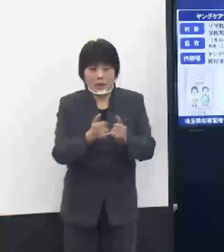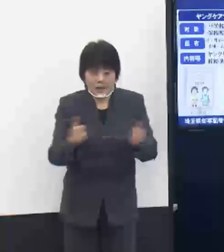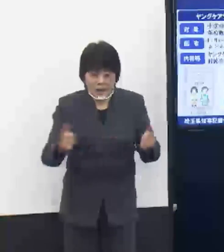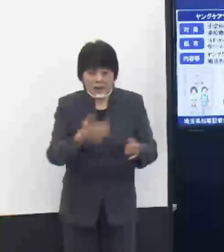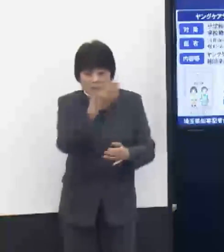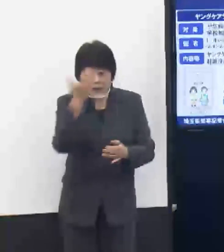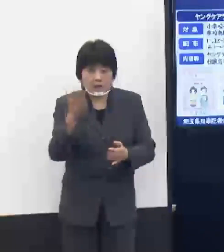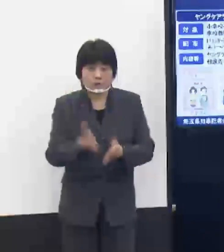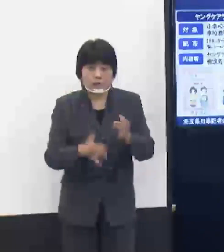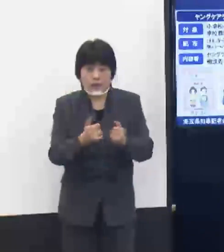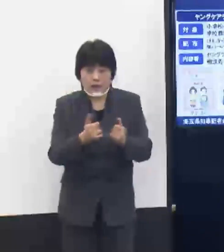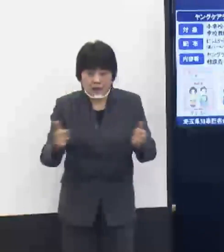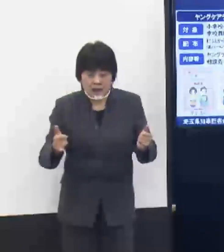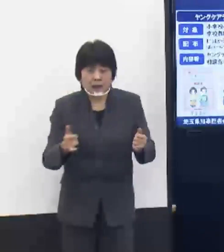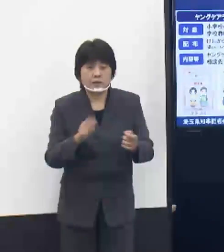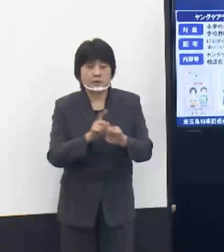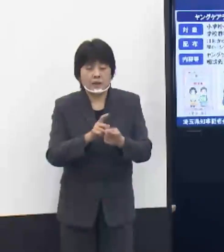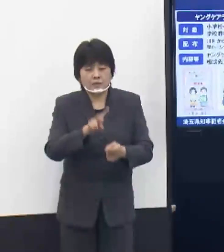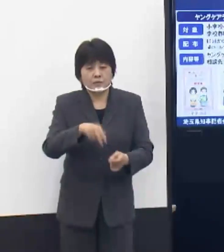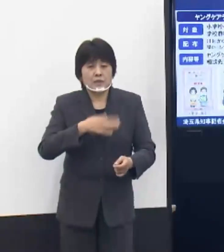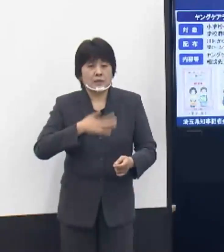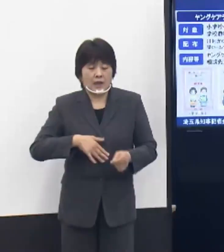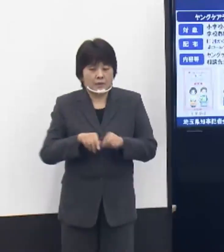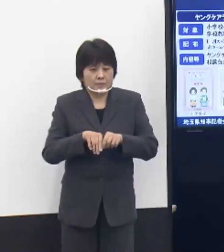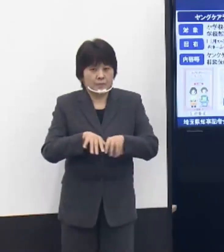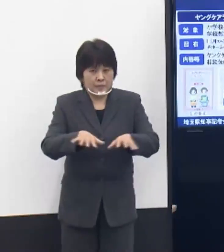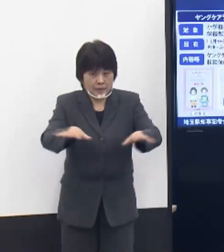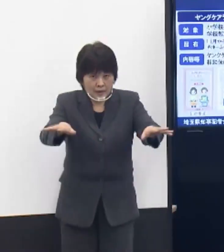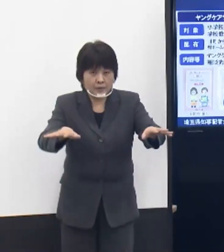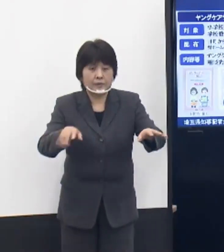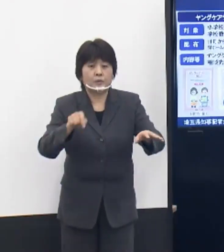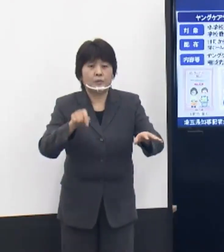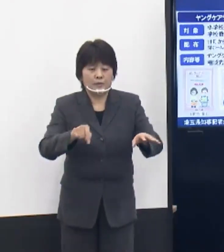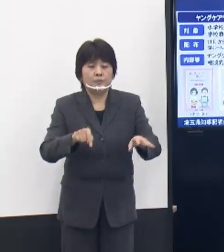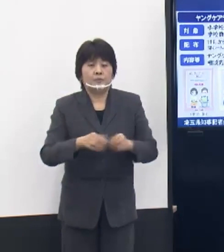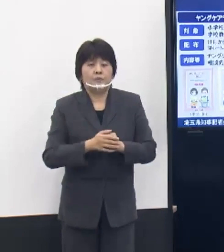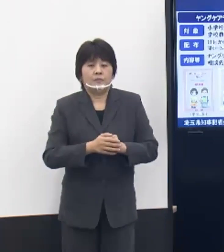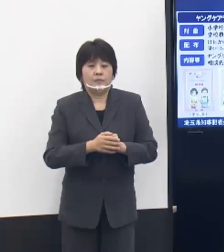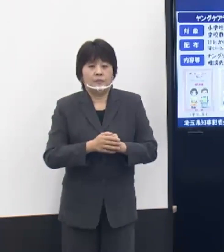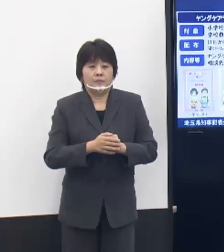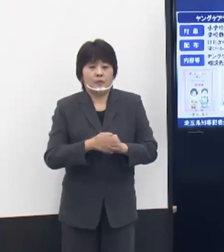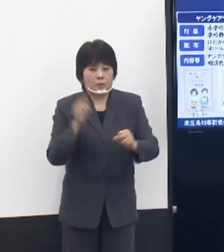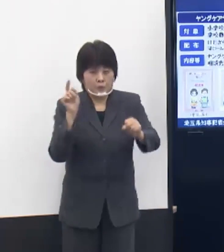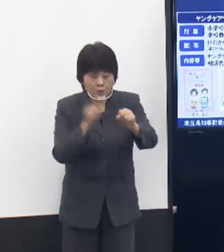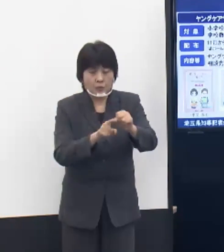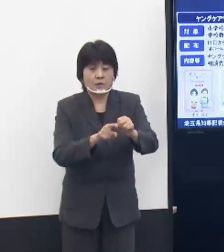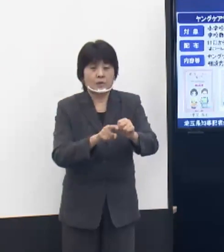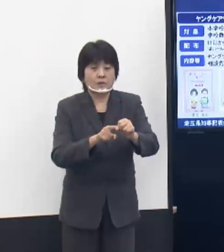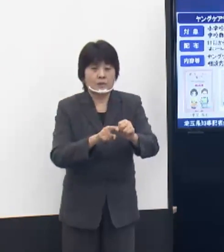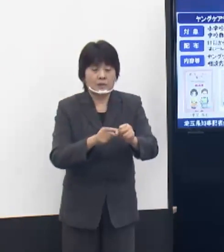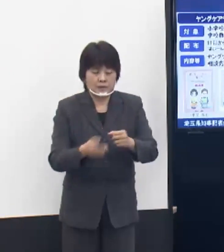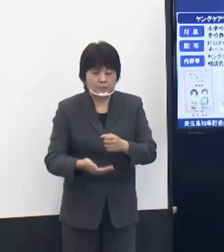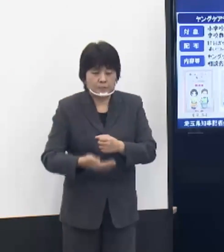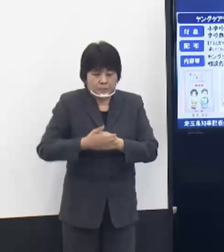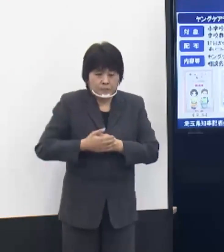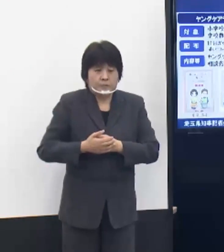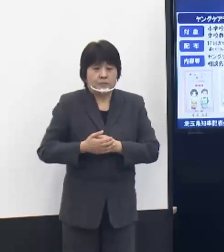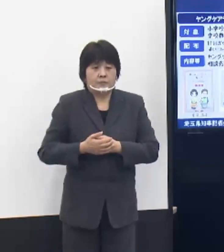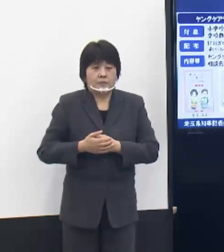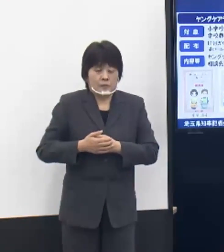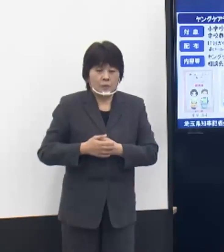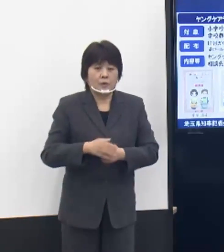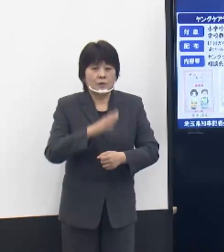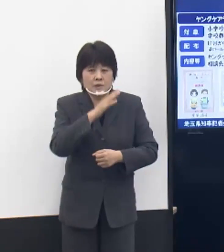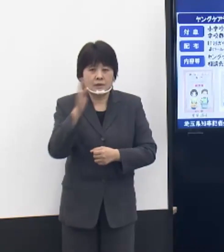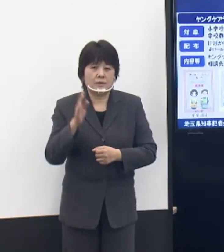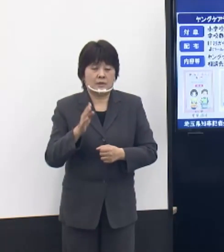対する理解の増進、協力の輪の一層の拡大に向け、誰一人取り残さない社会の実